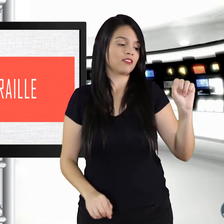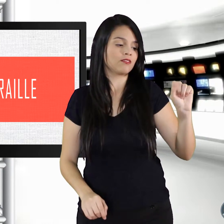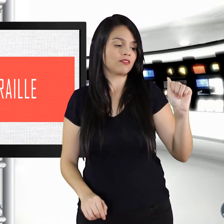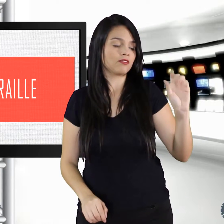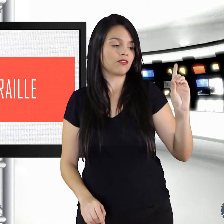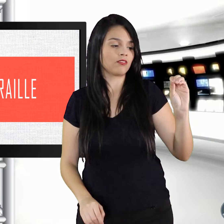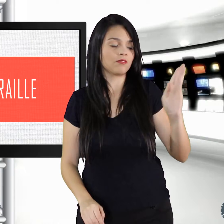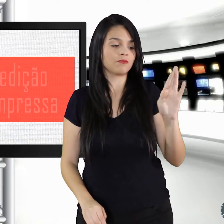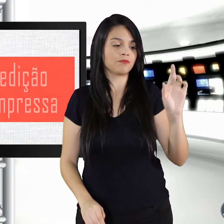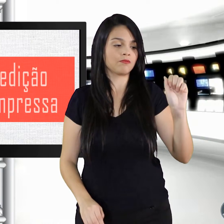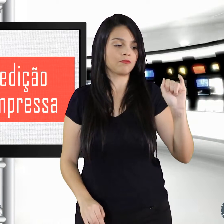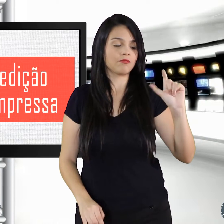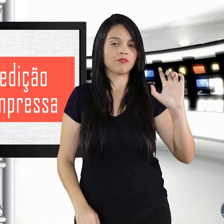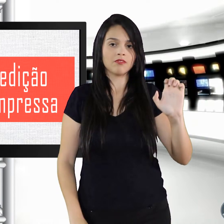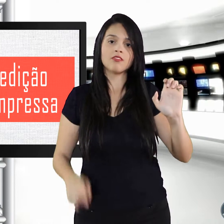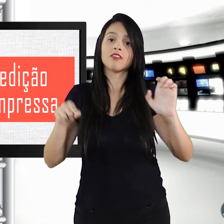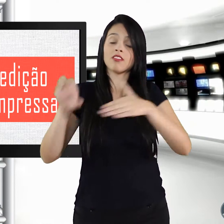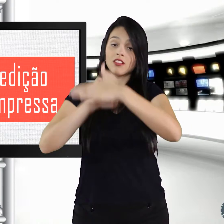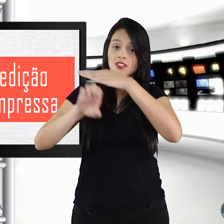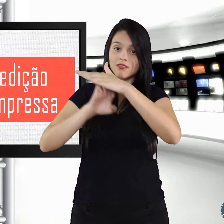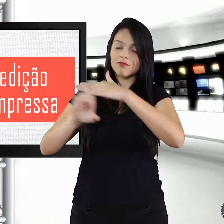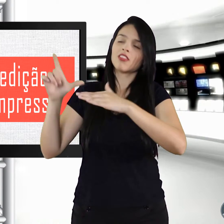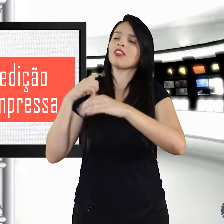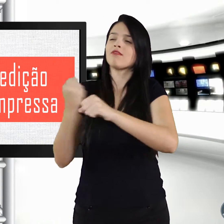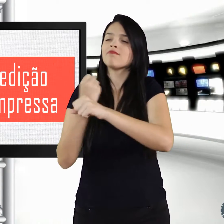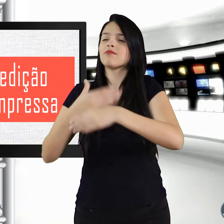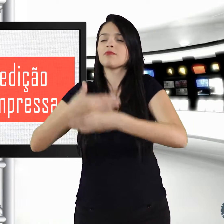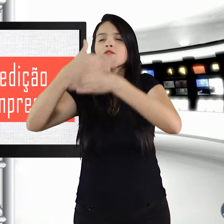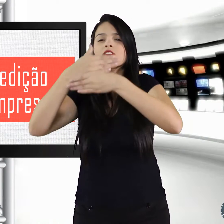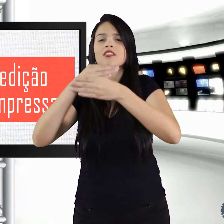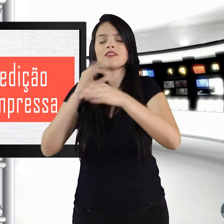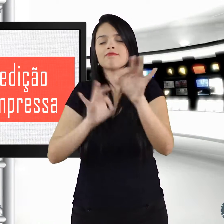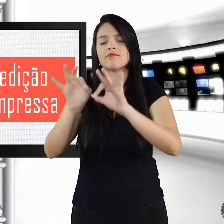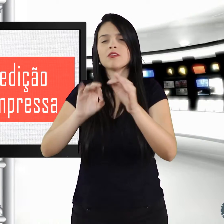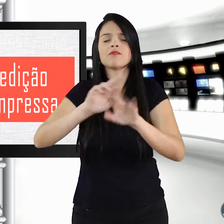Além disso, a empresa desenvolve projetos e obras ligados ao tema acessibilidade em geral.